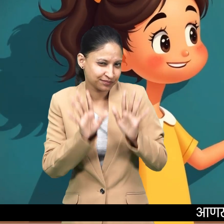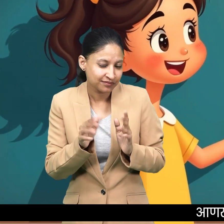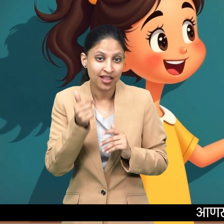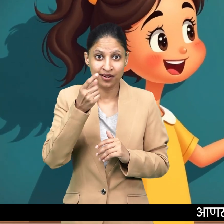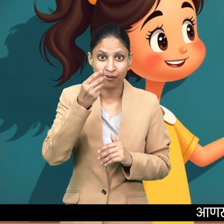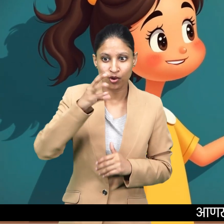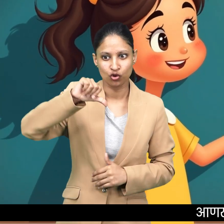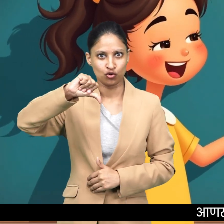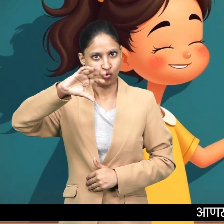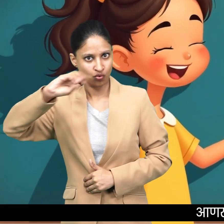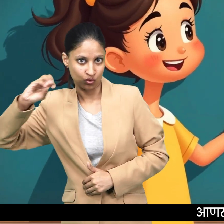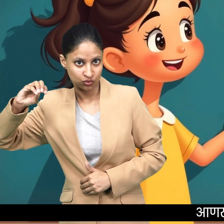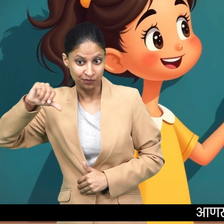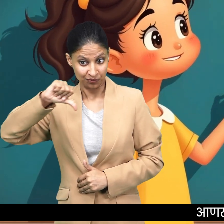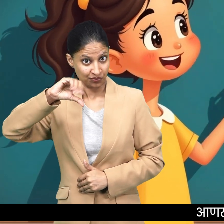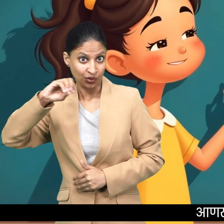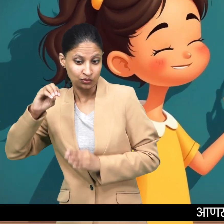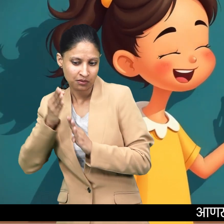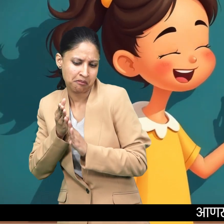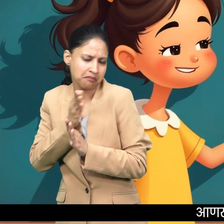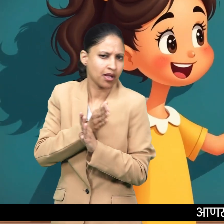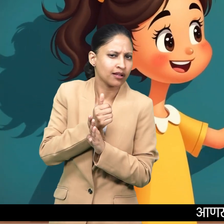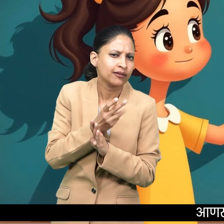आणखी एक 900.